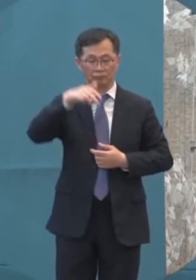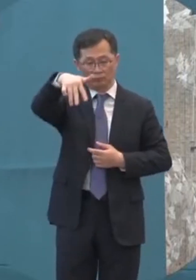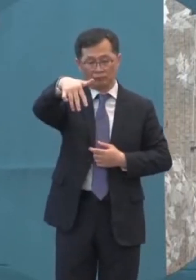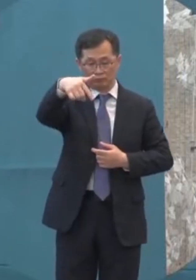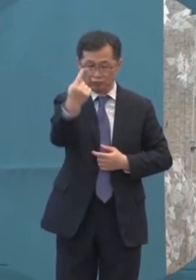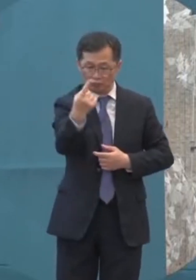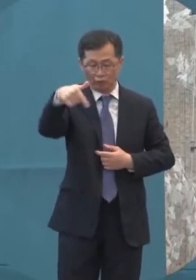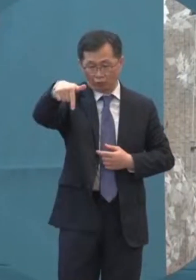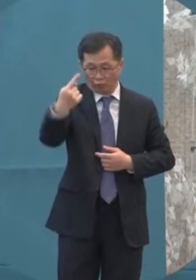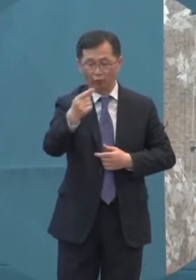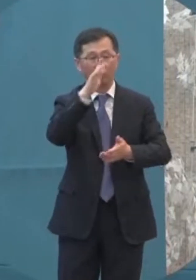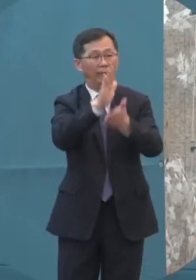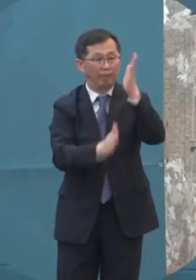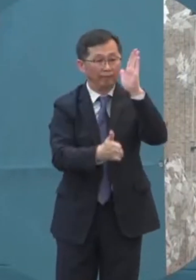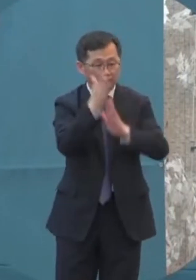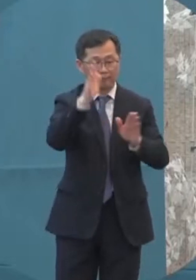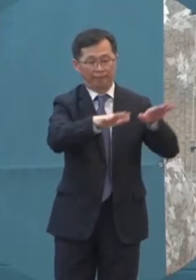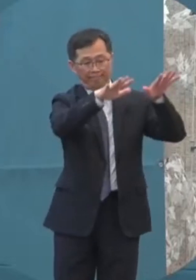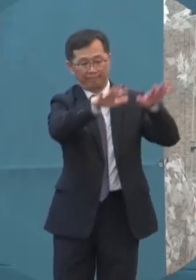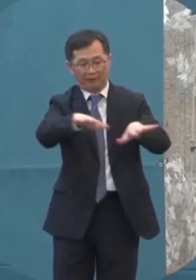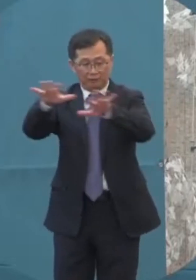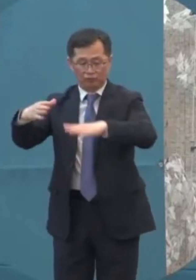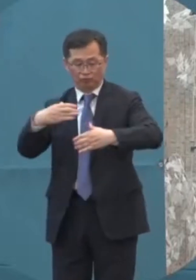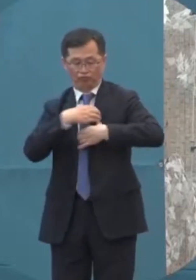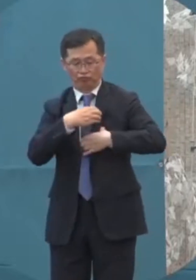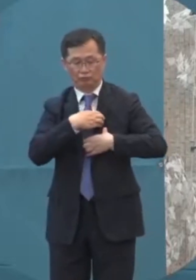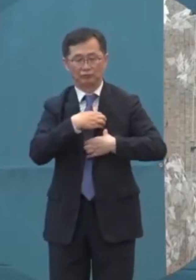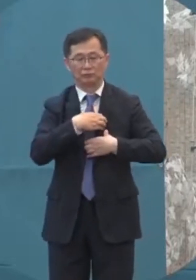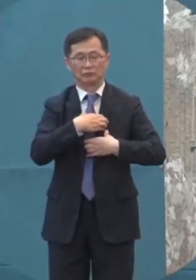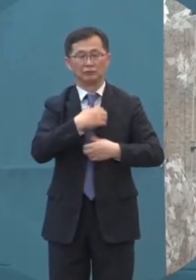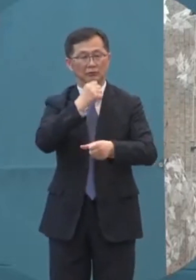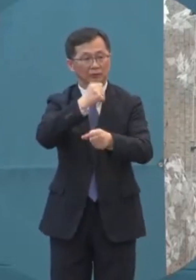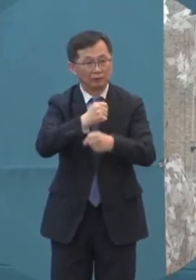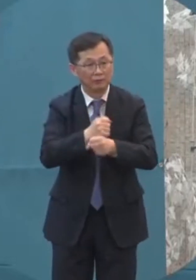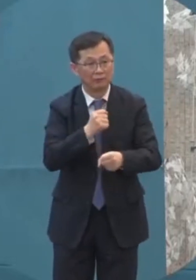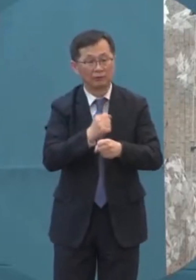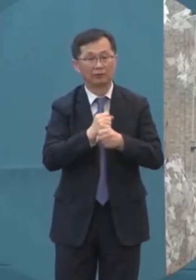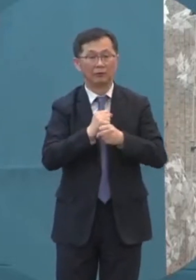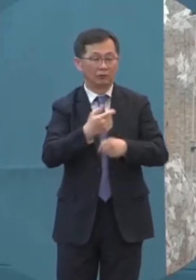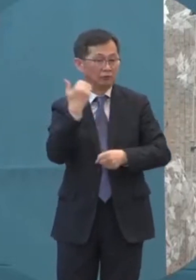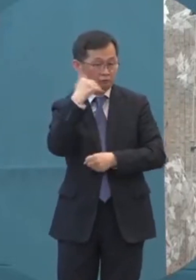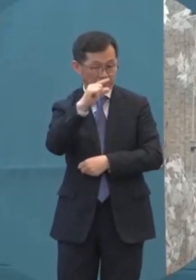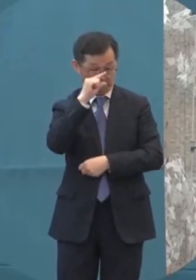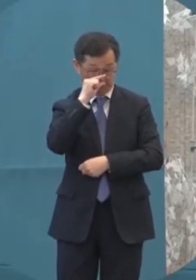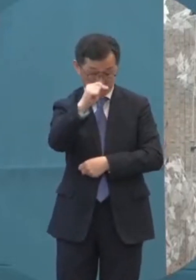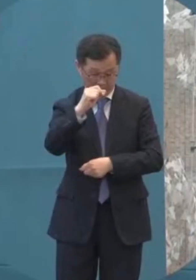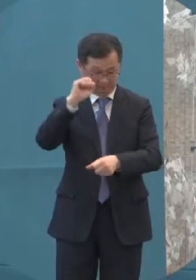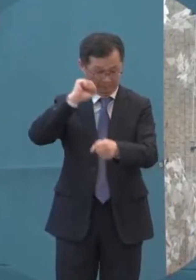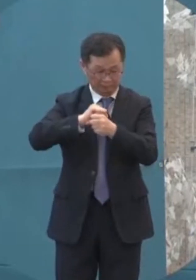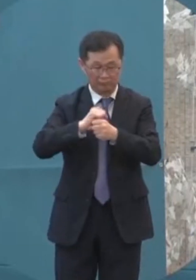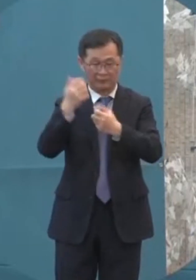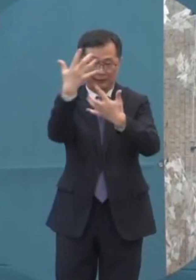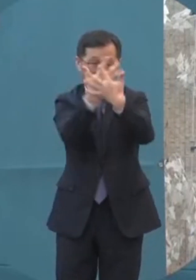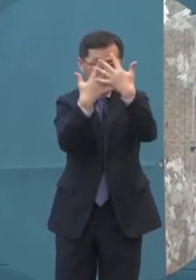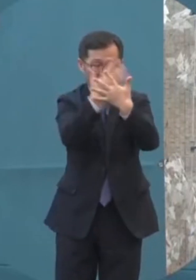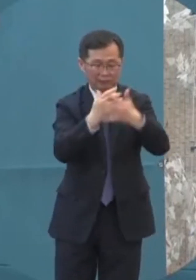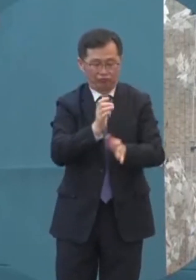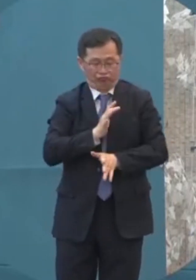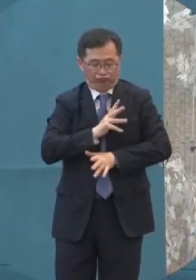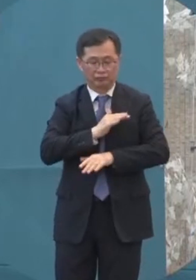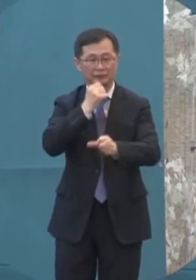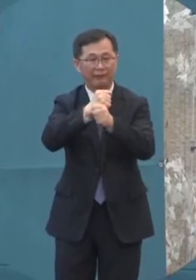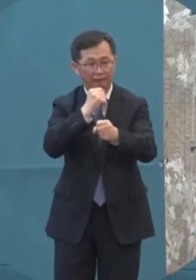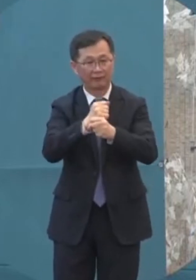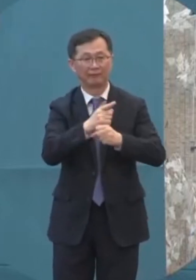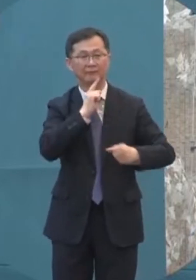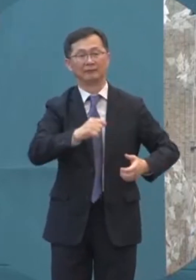초보 어부는 파도를 두려워하지만 노련한 어부는 안개를 무서워한다. 이런